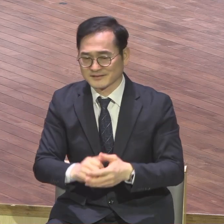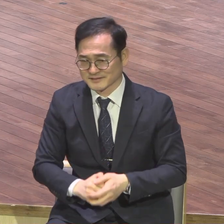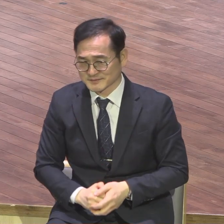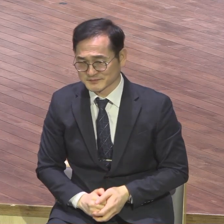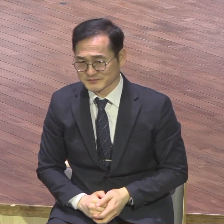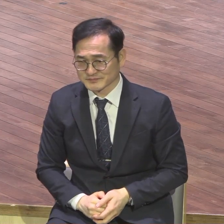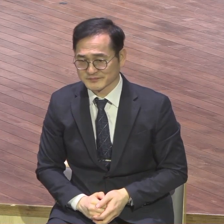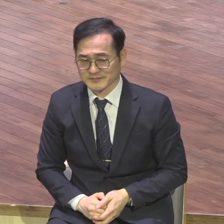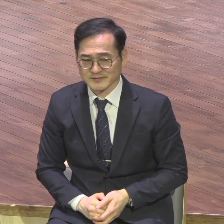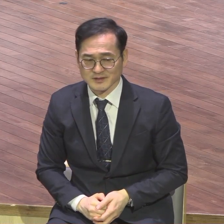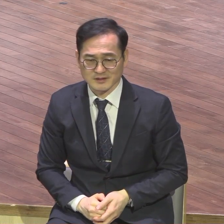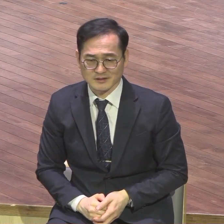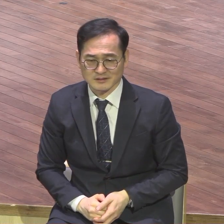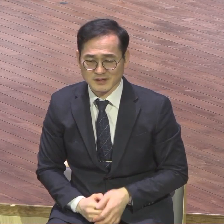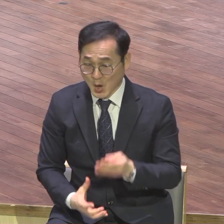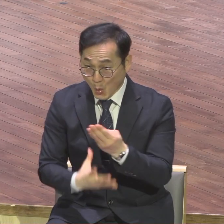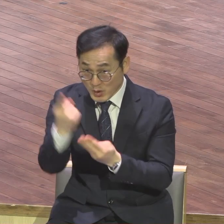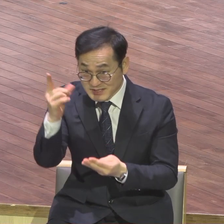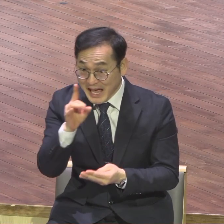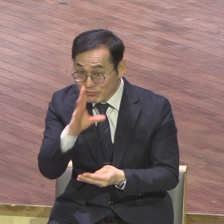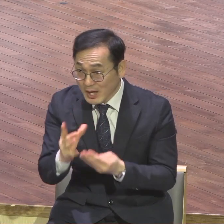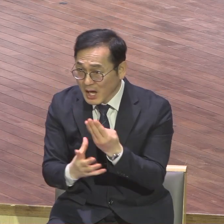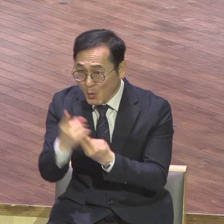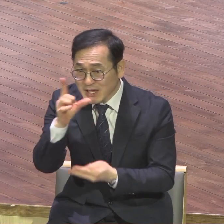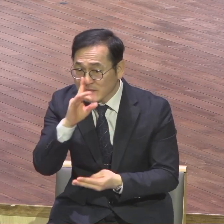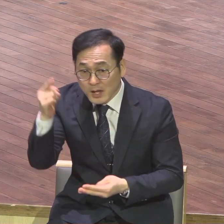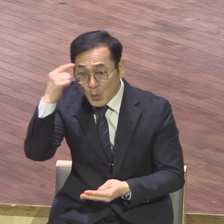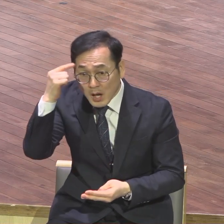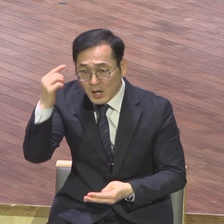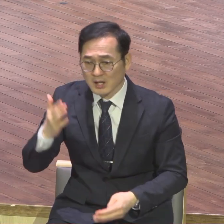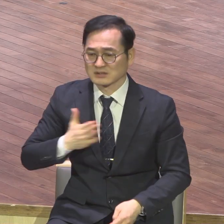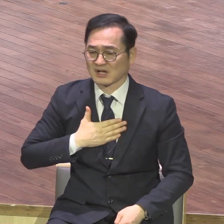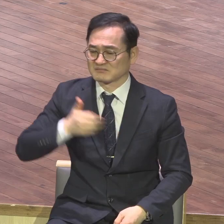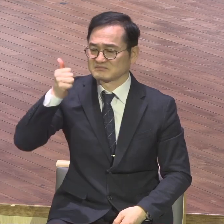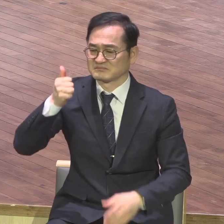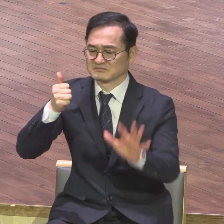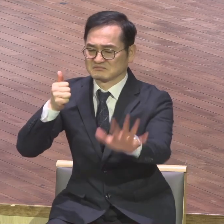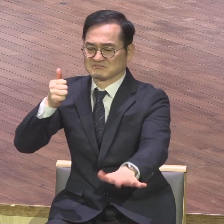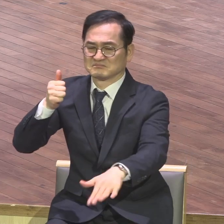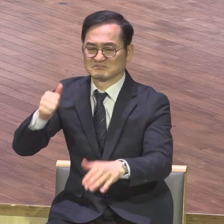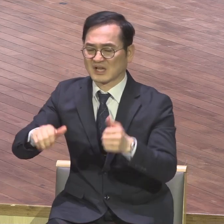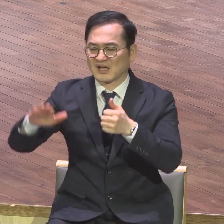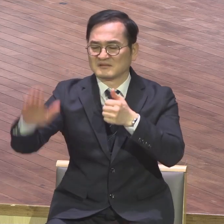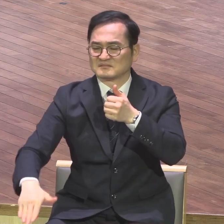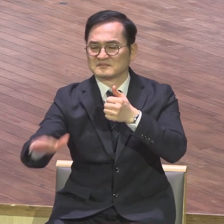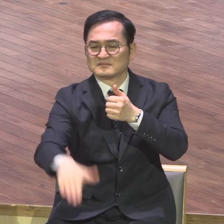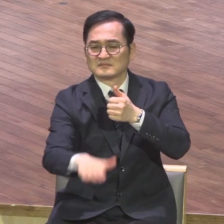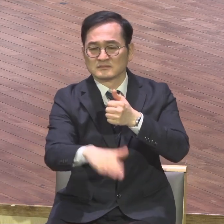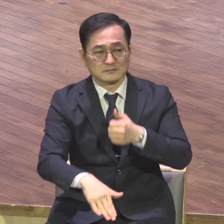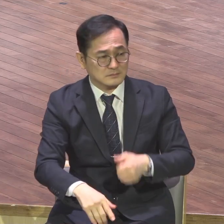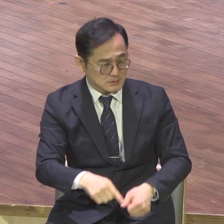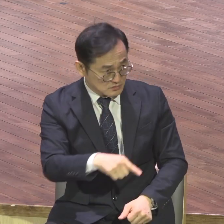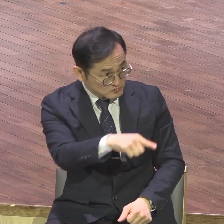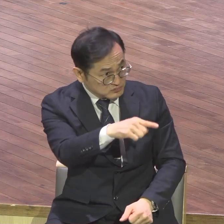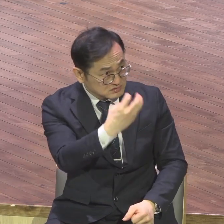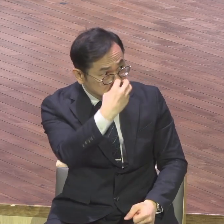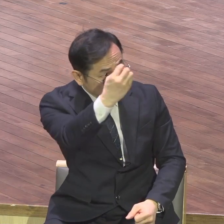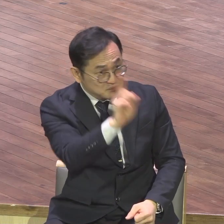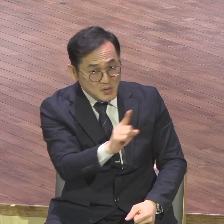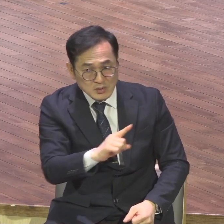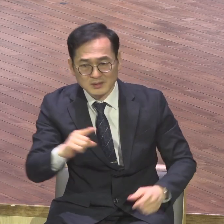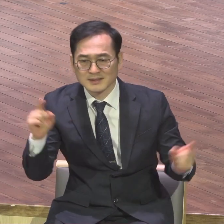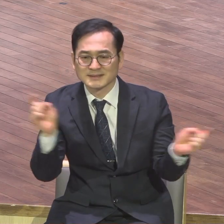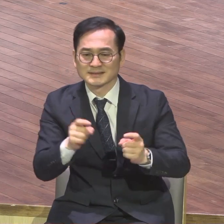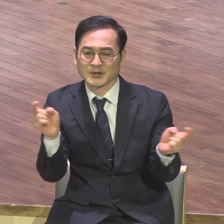하니까. 내가 최고라고 나를 알아달라. 그러니까 기쁨이 없죠. 기쁨이 없어요. 다 섬기면